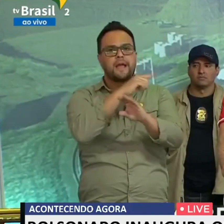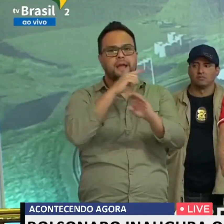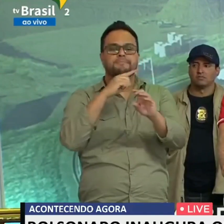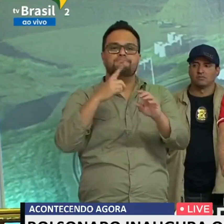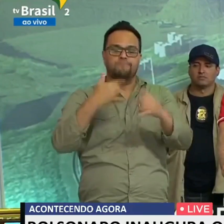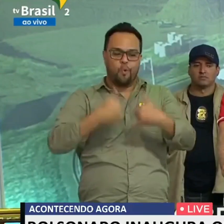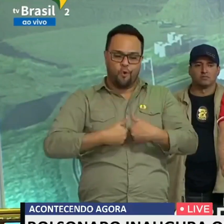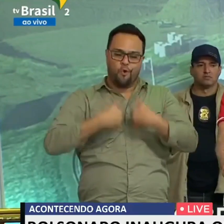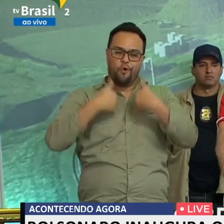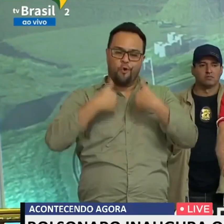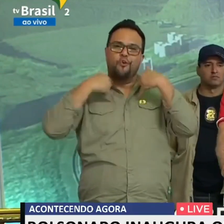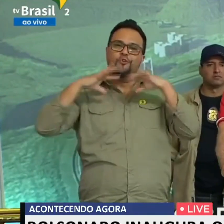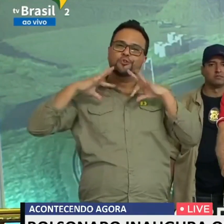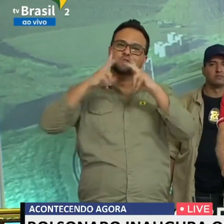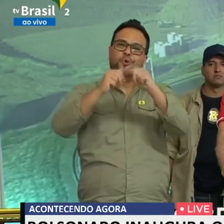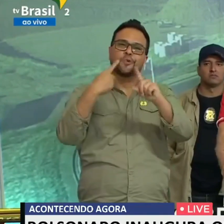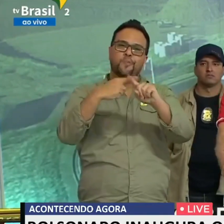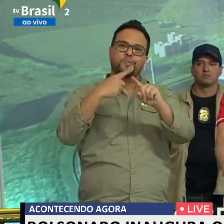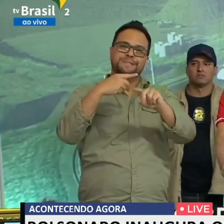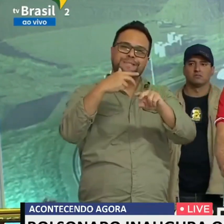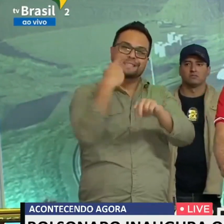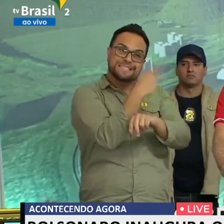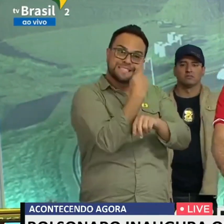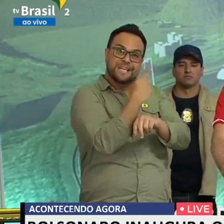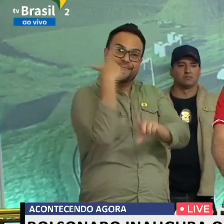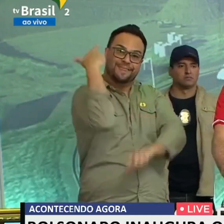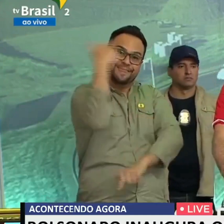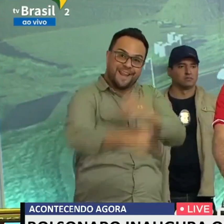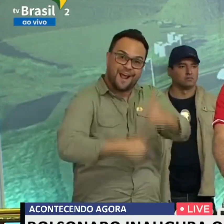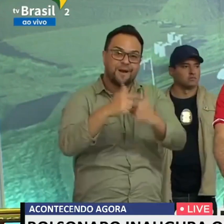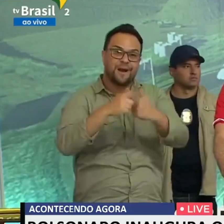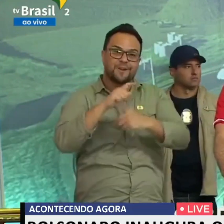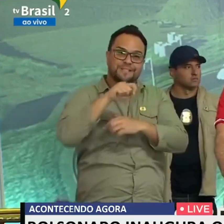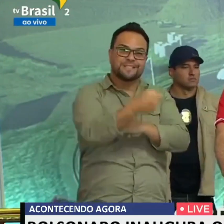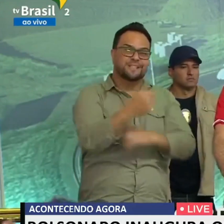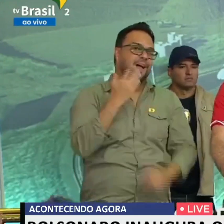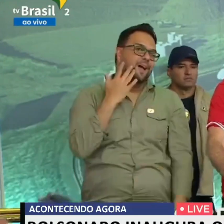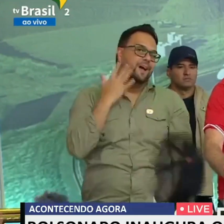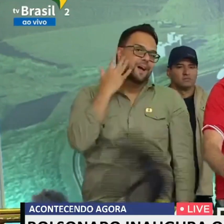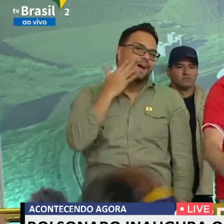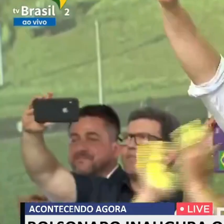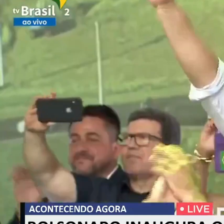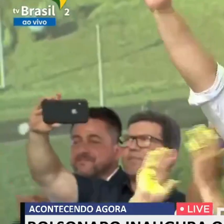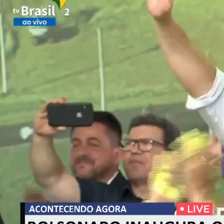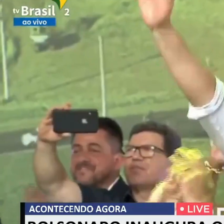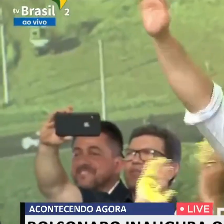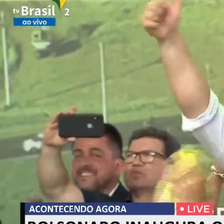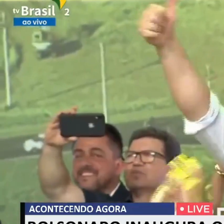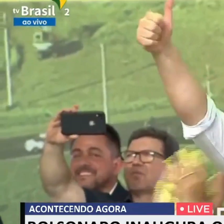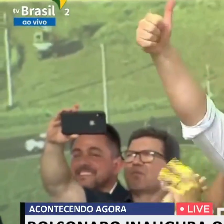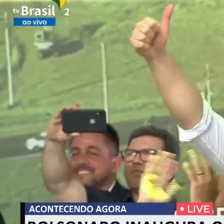nós pelos seus feitos por todo o Brasil, o Tarcísio Freitas.